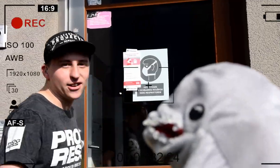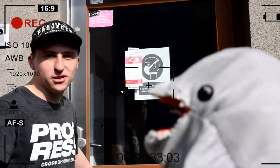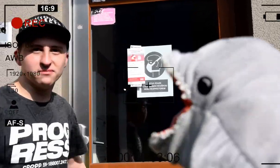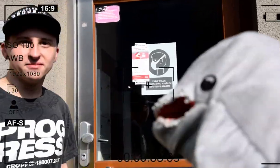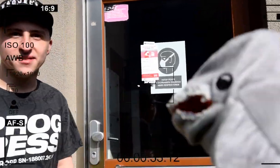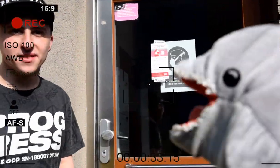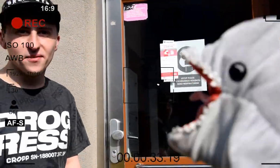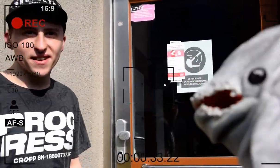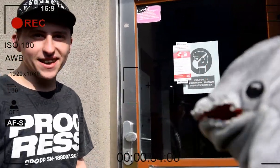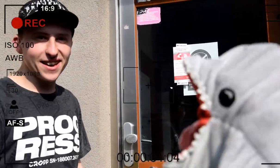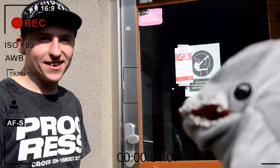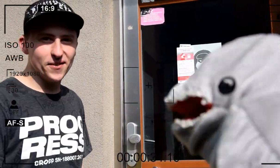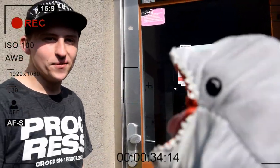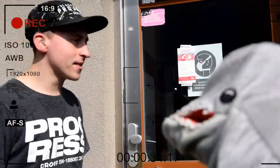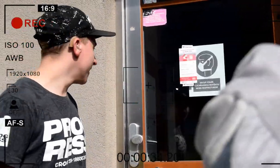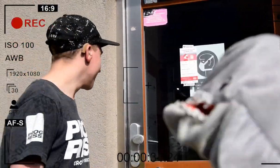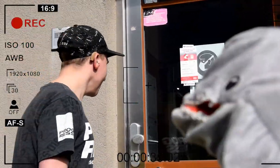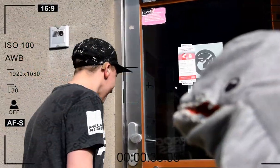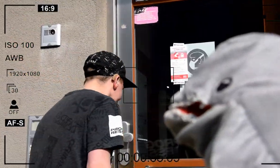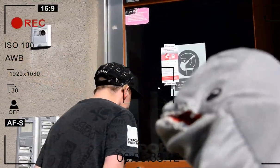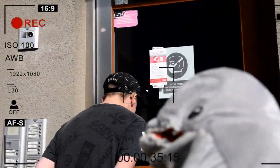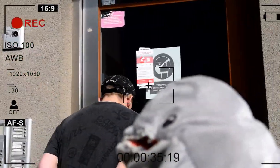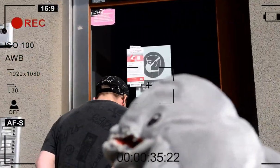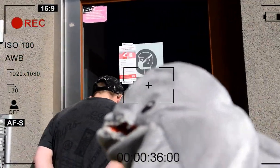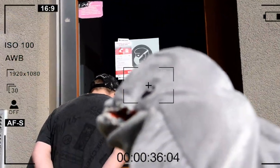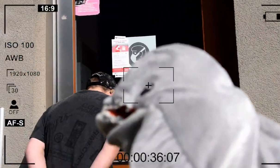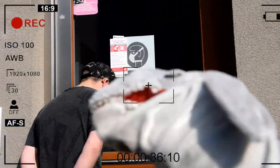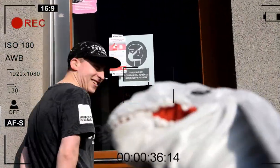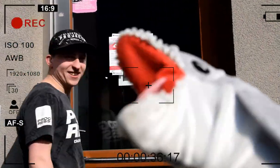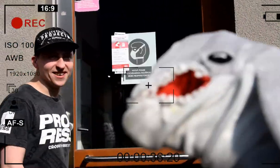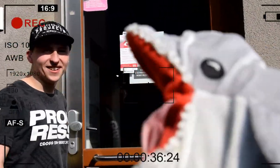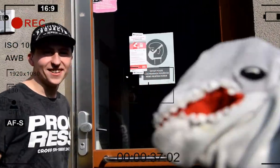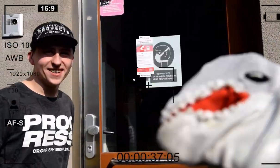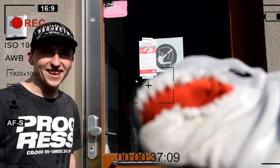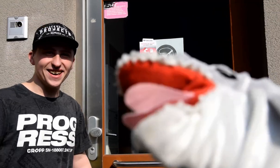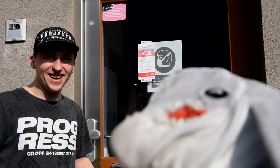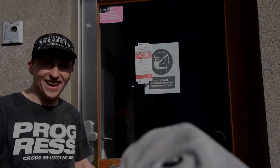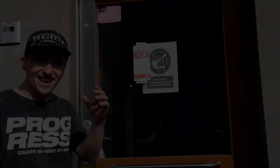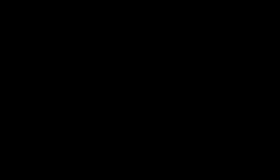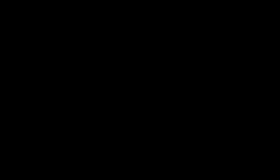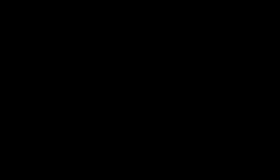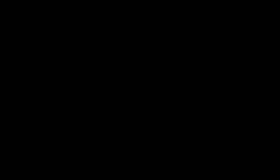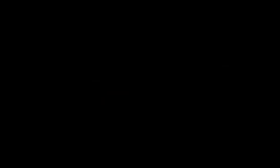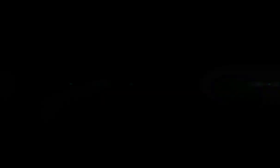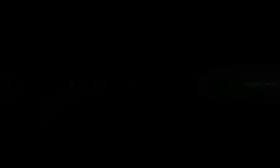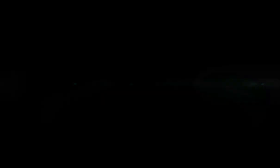Narážím. Musíš tam narážit hlavou, ale. Jo, takhle. Lepší, perfektní.